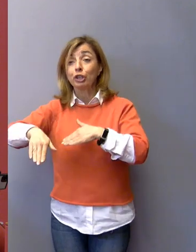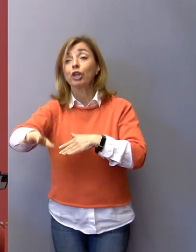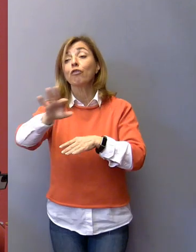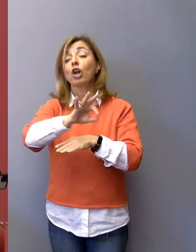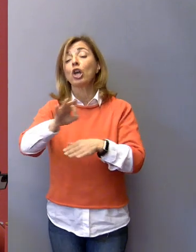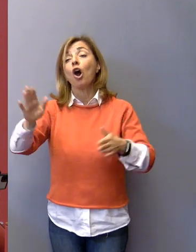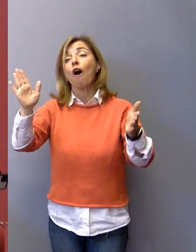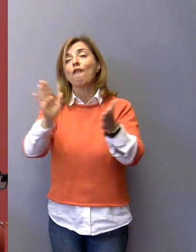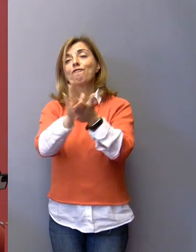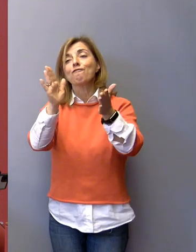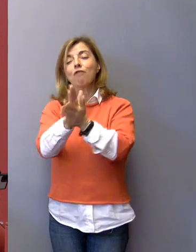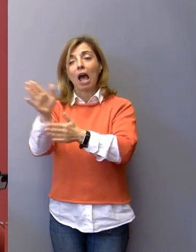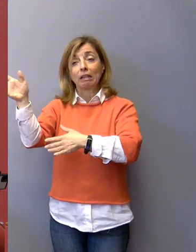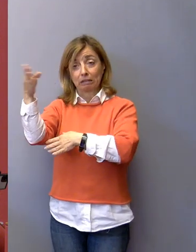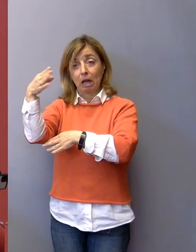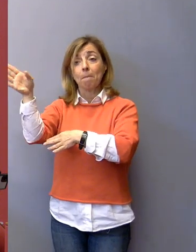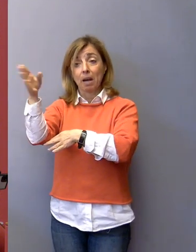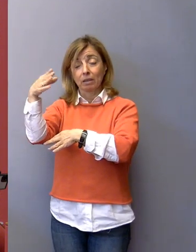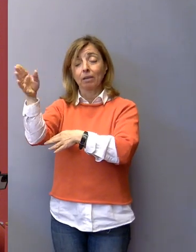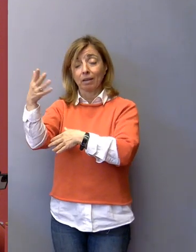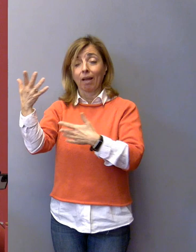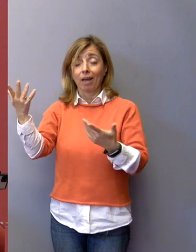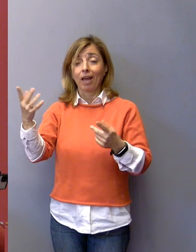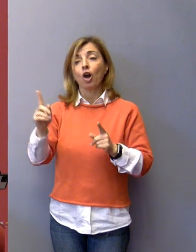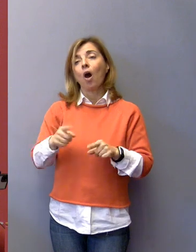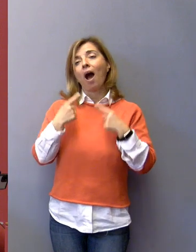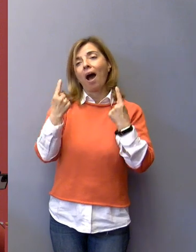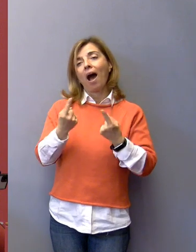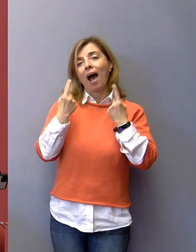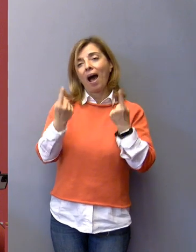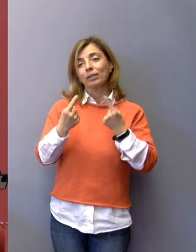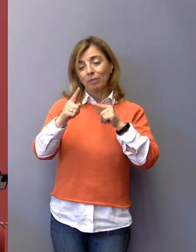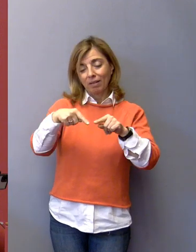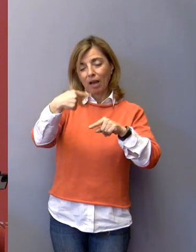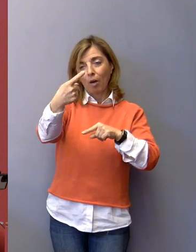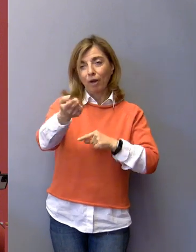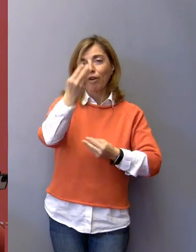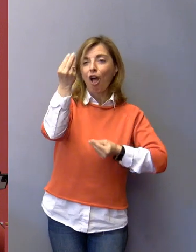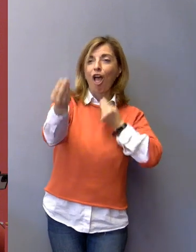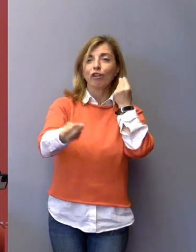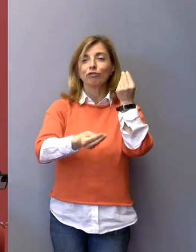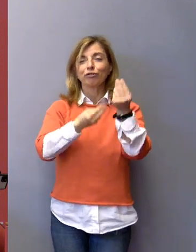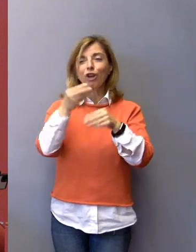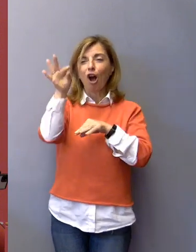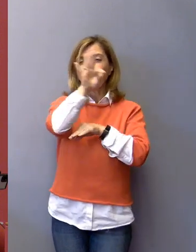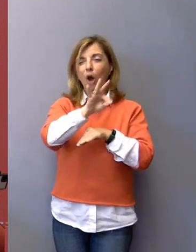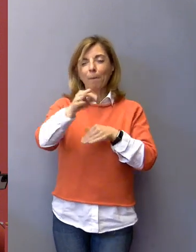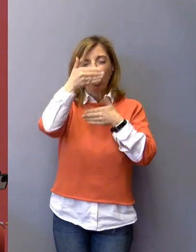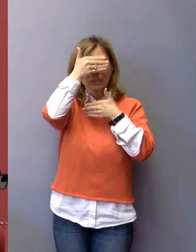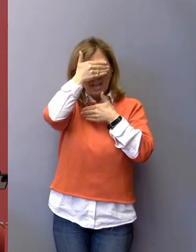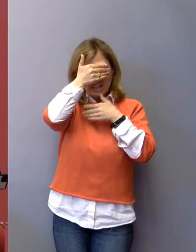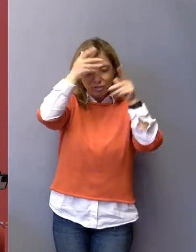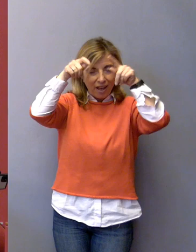aspettando la prossima mosca cieca o nascondino al pesto Le ricordiamo quindi che